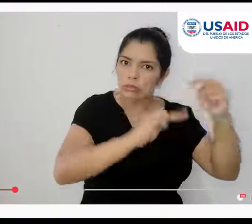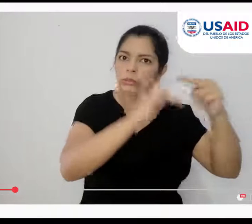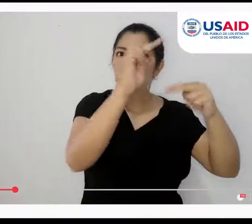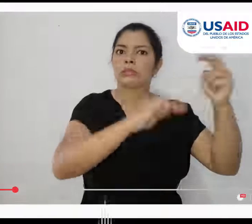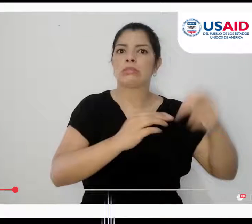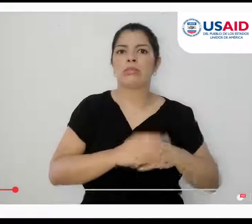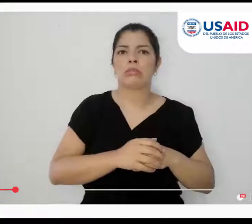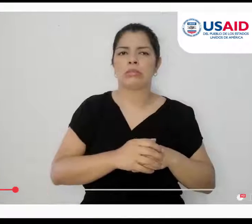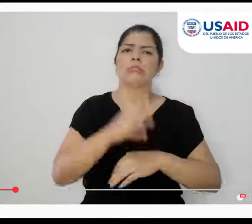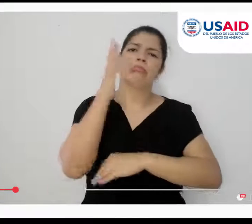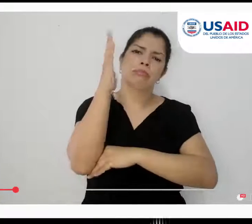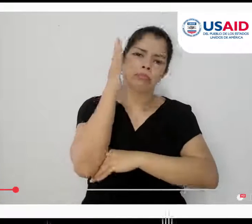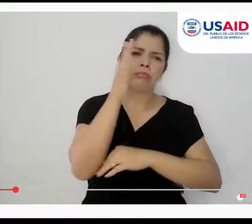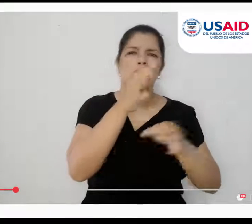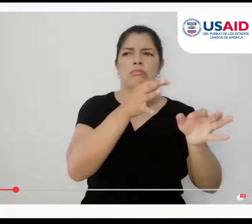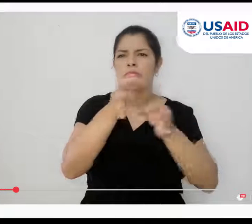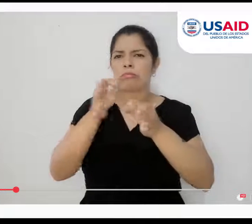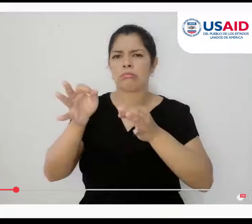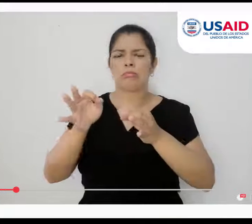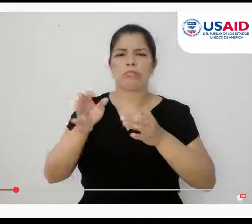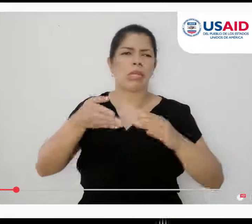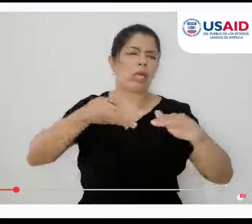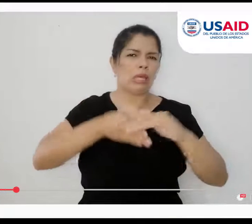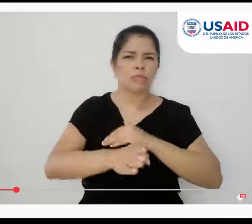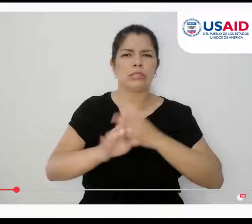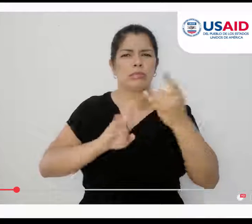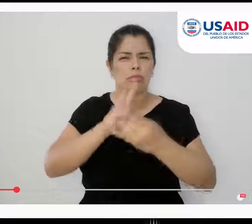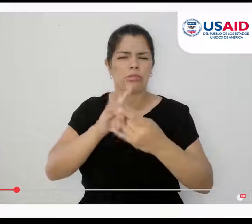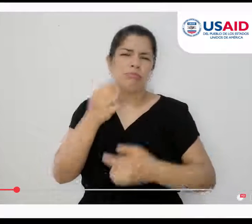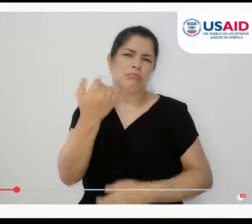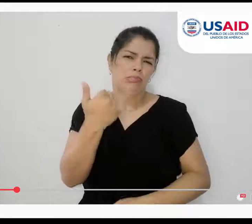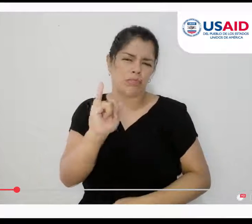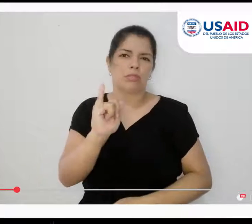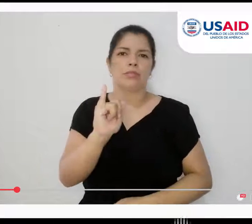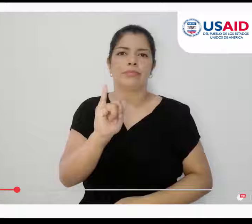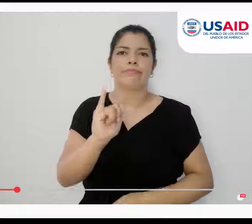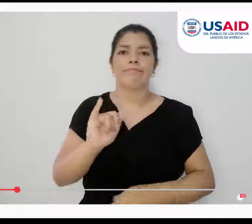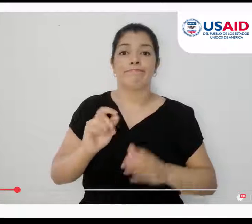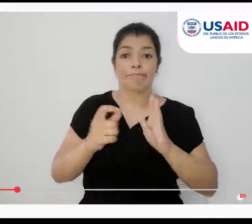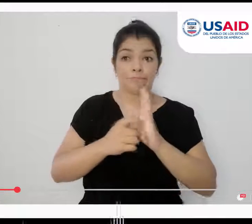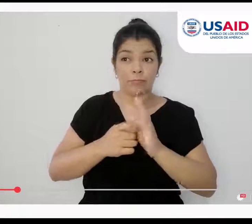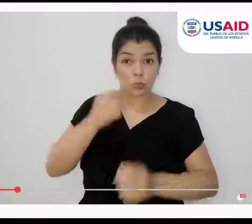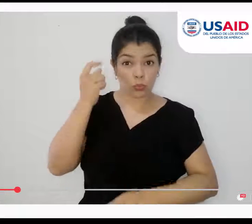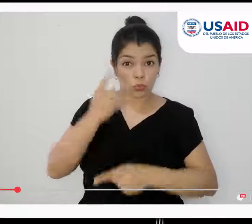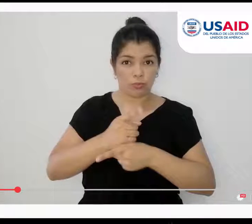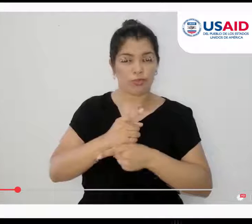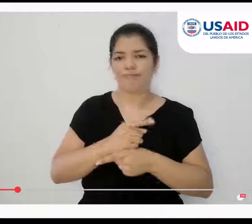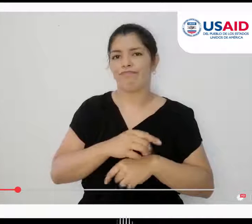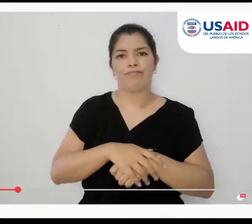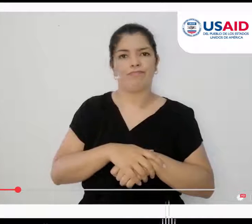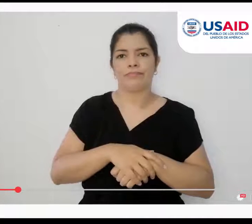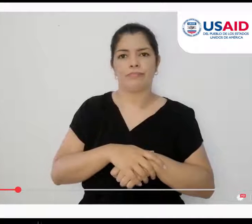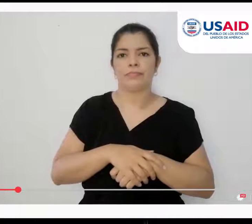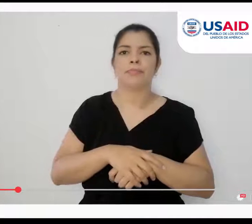universal y de la accesibilidad universal, todavía esto es un sueño. Las personas